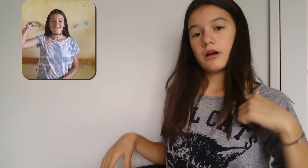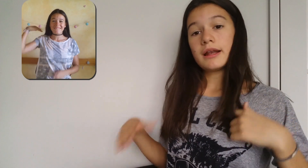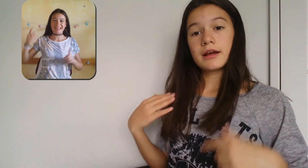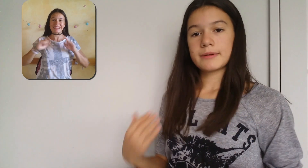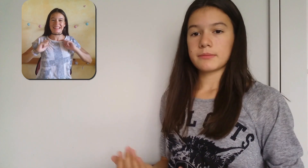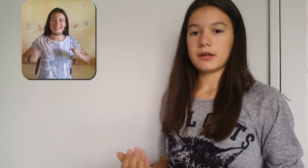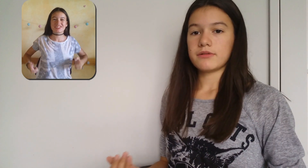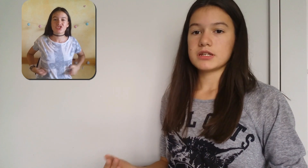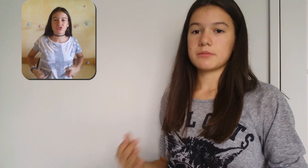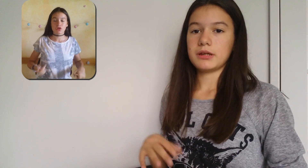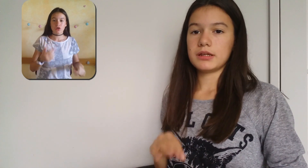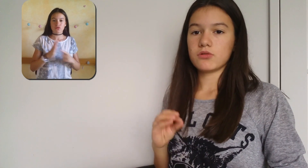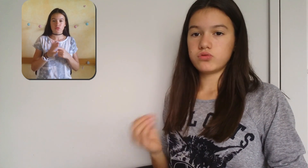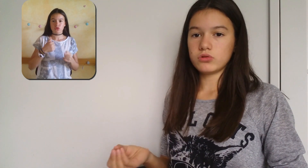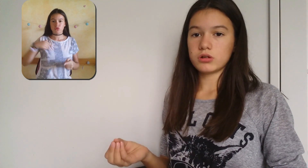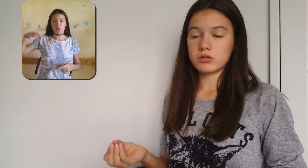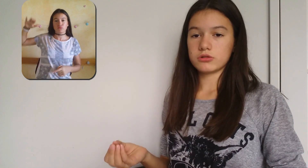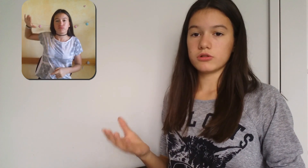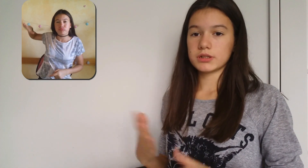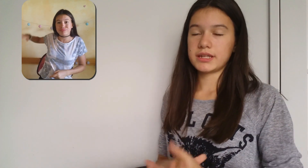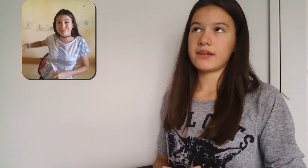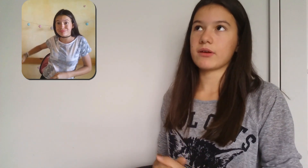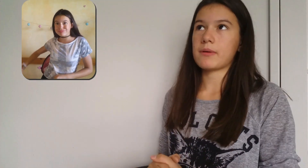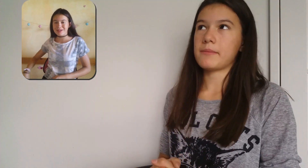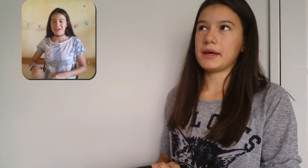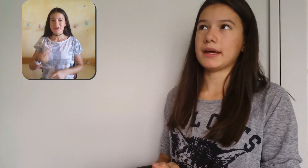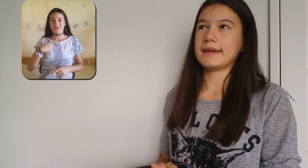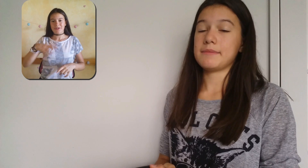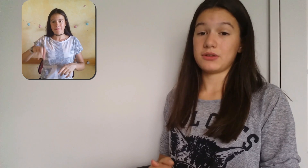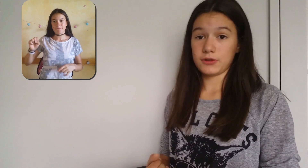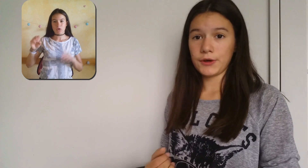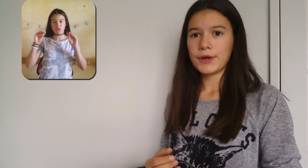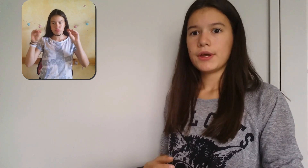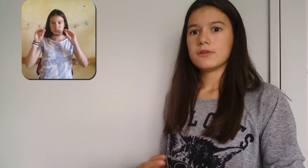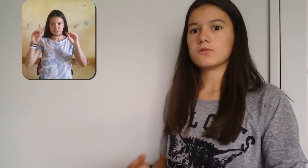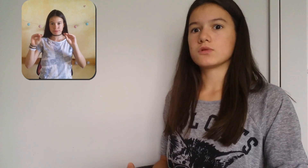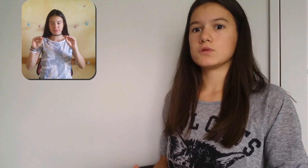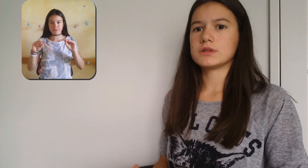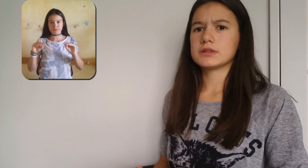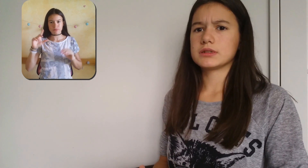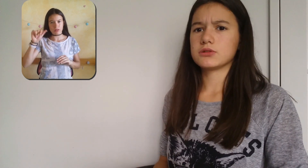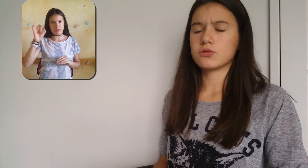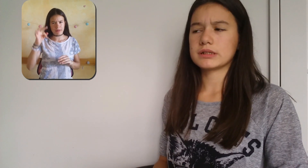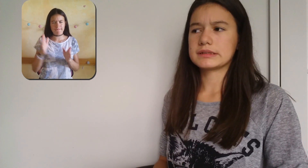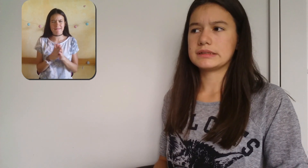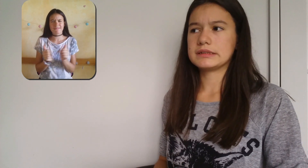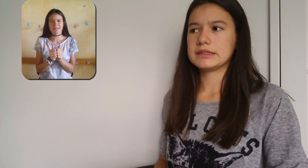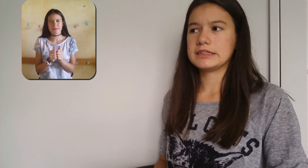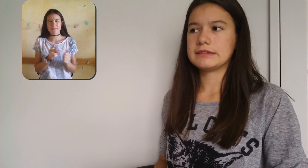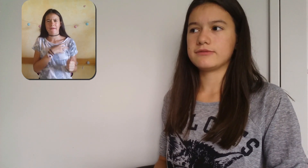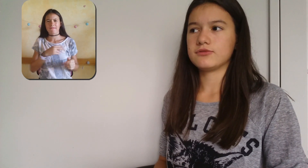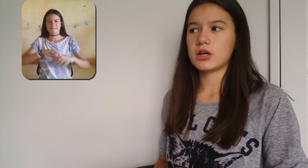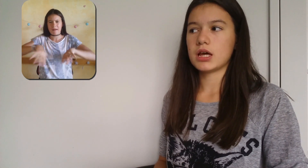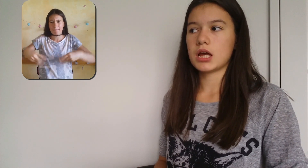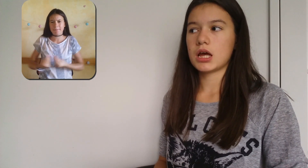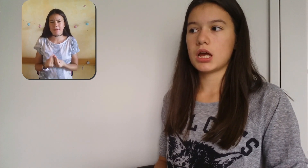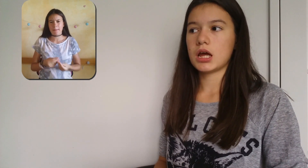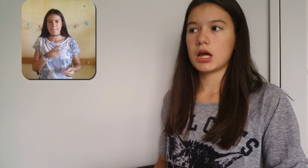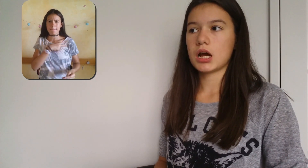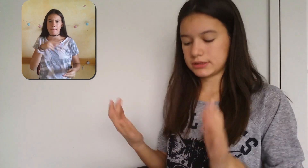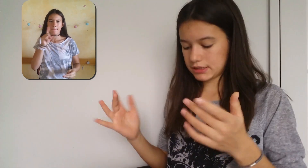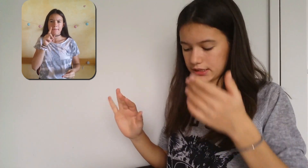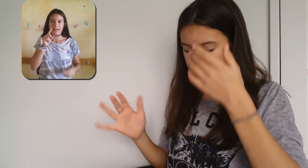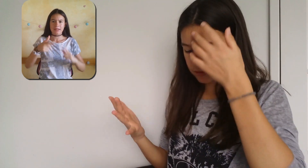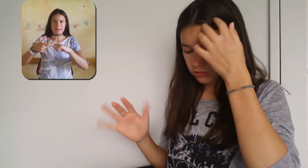Donc, à l'école primaire, en fait, j'ai pris des cours de langue des signes avec ma mère et ma soeur. Donc, je crois que c'était